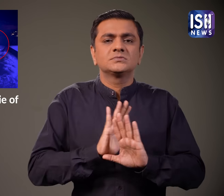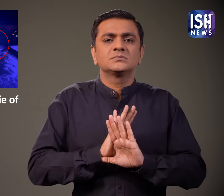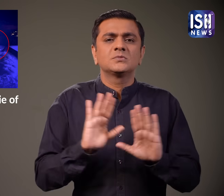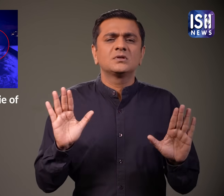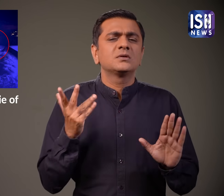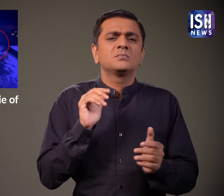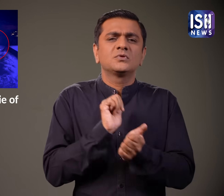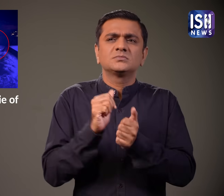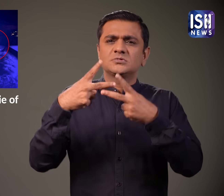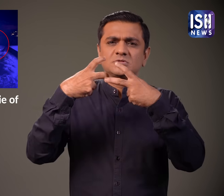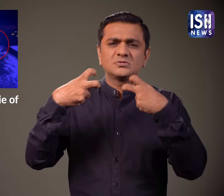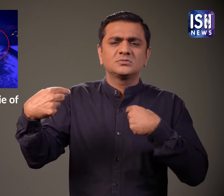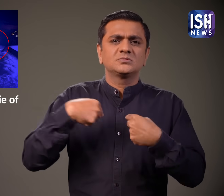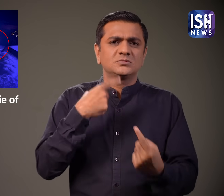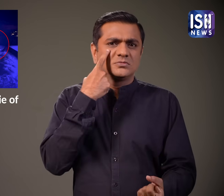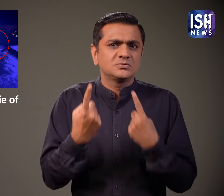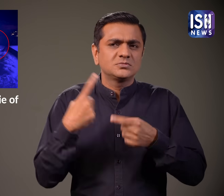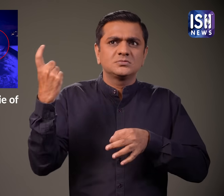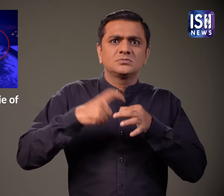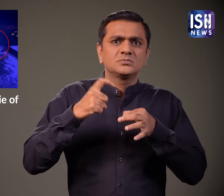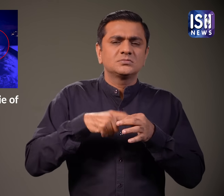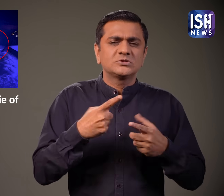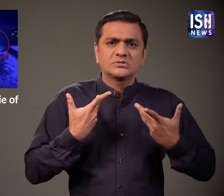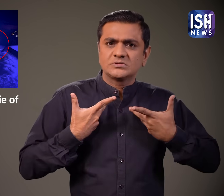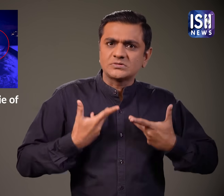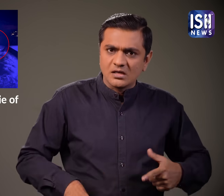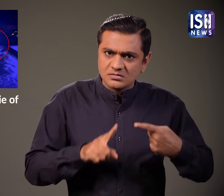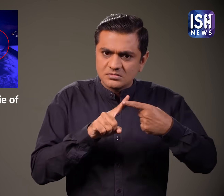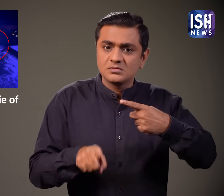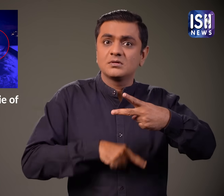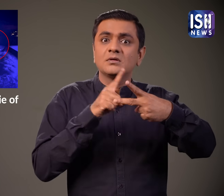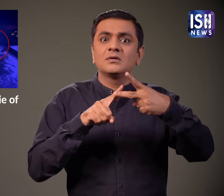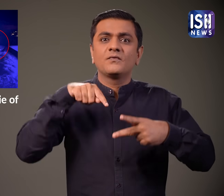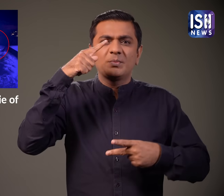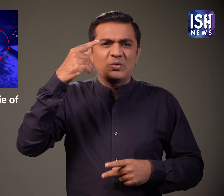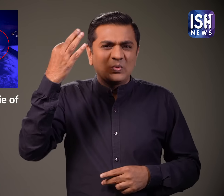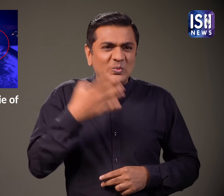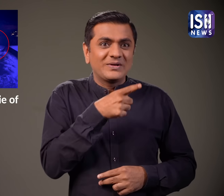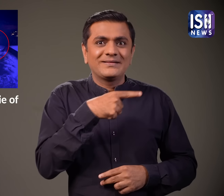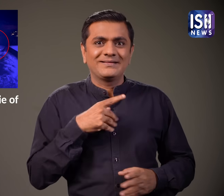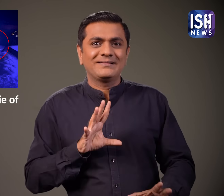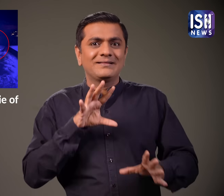क्योंकि नशिली दवाओं के दुरुप्योग के लिए पुलिस जांच उनकी प्रतिष्टा को नुकसान पहुचा रही है